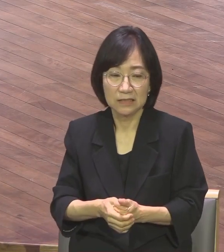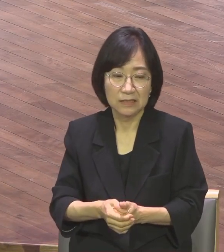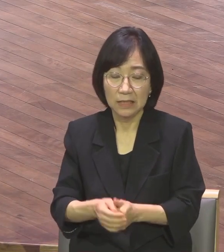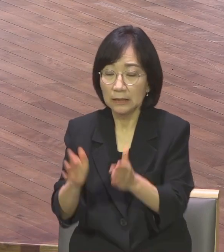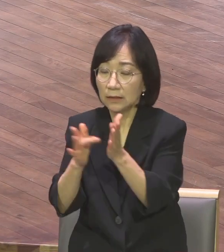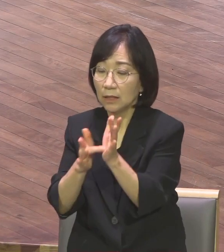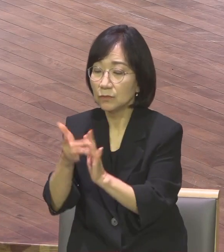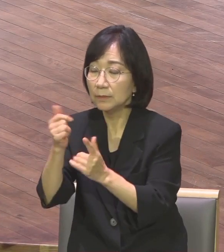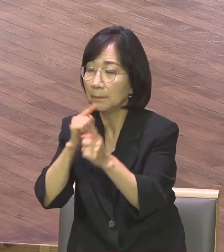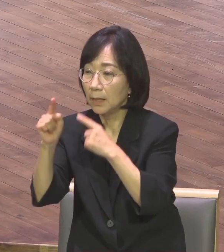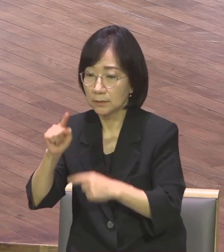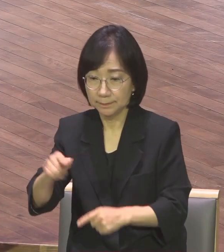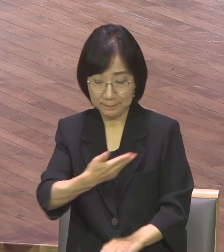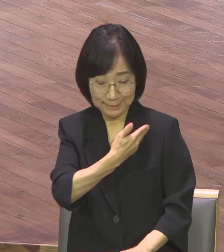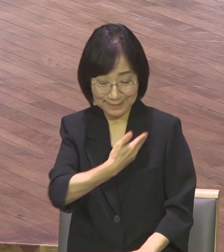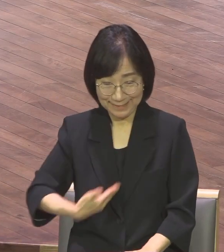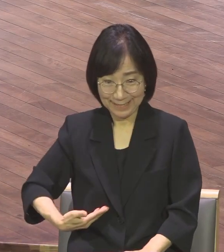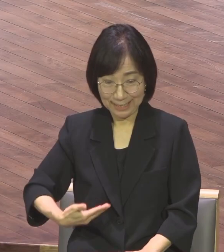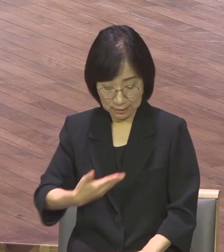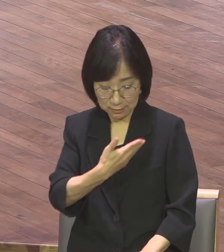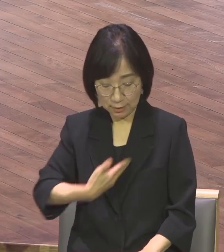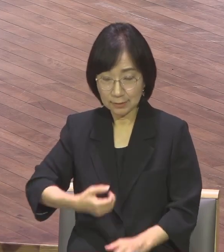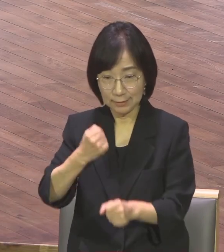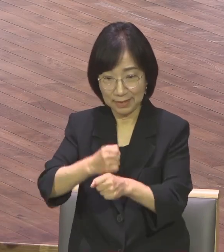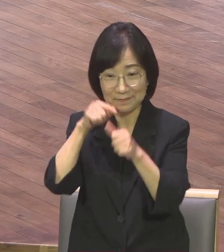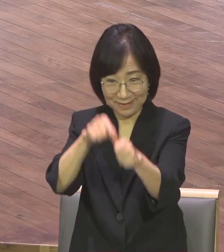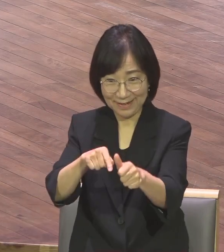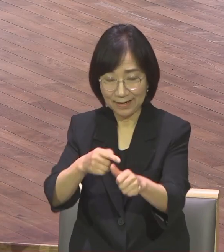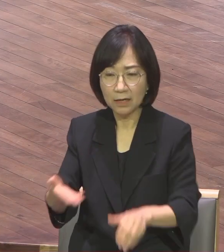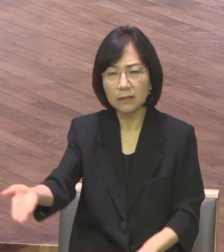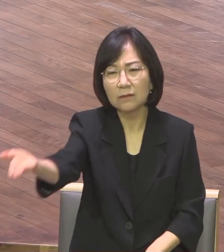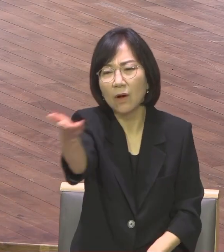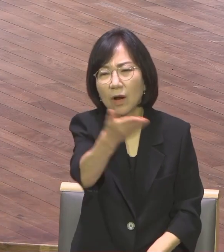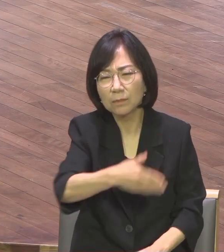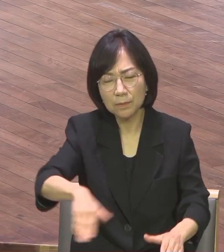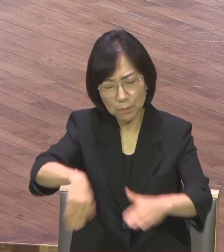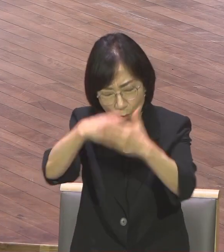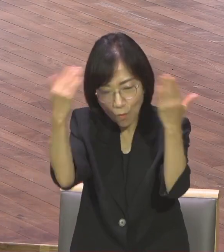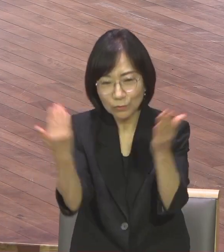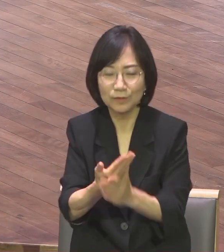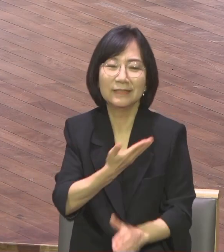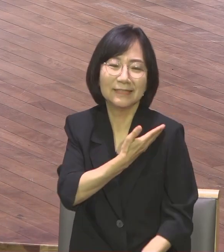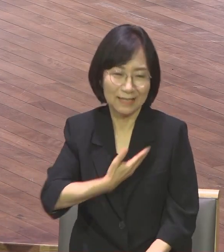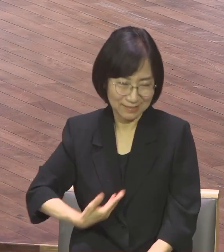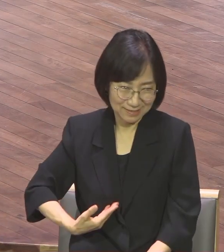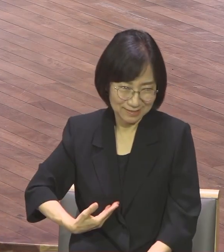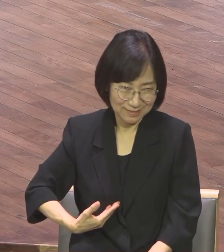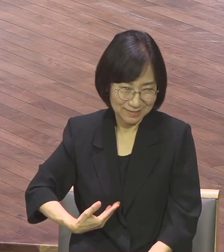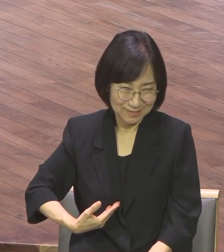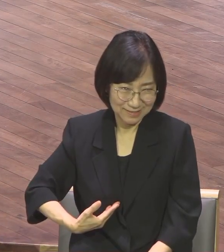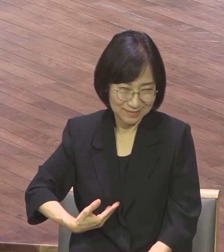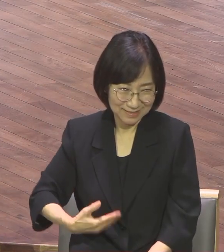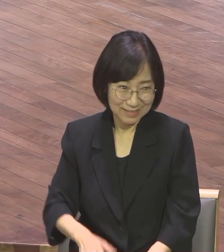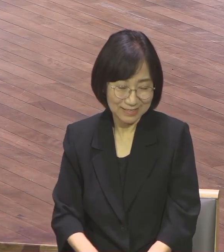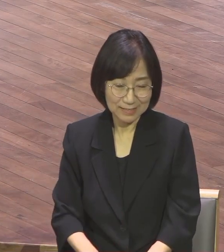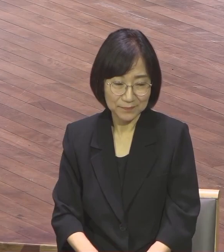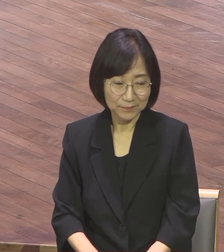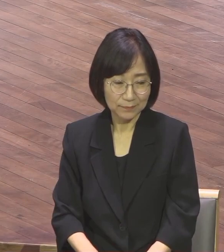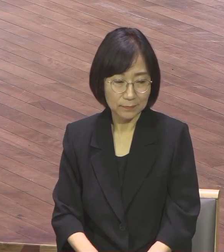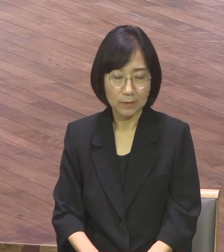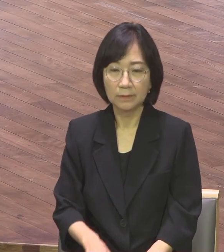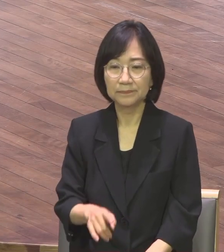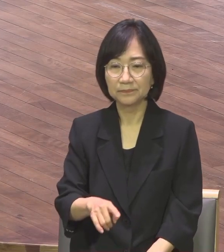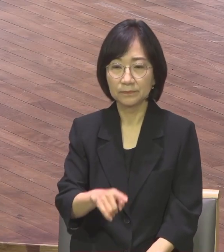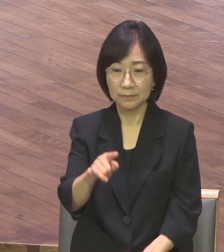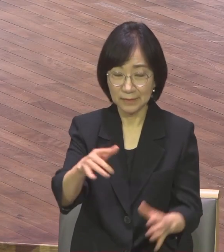삼으라 그랬습니다. 교회는 제자 공동체에 돼야 돼요. 교인 공동체가 되면 안 돼요. 누가 교인이냐? 혼자